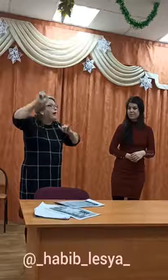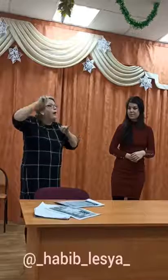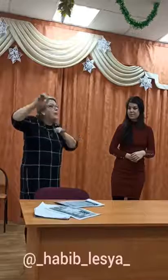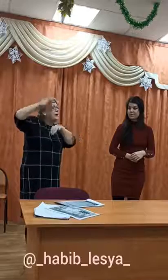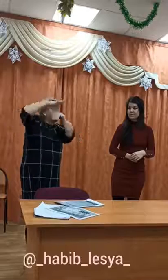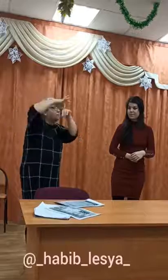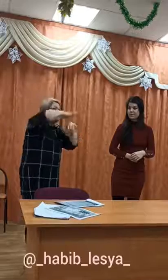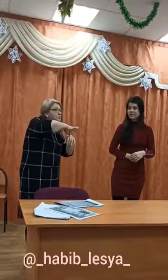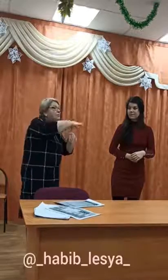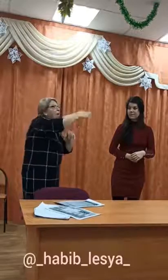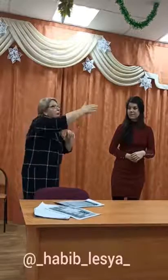клиентов.